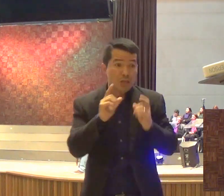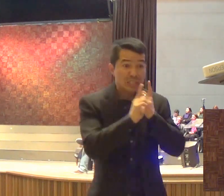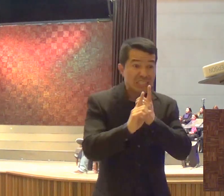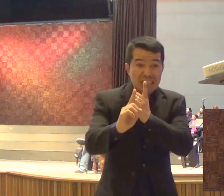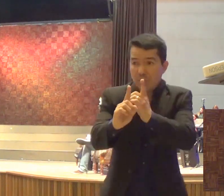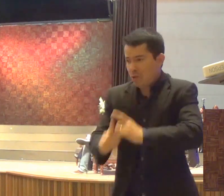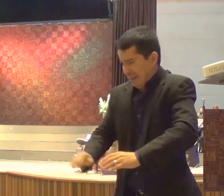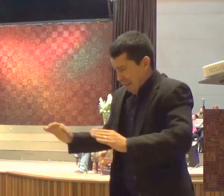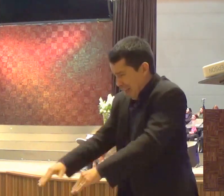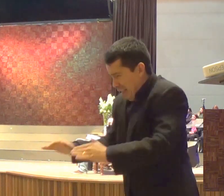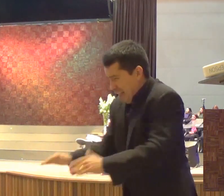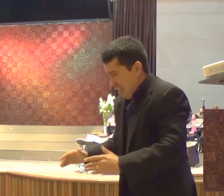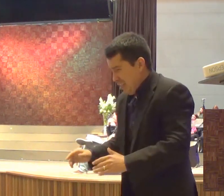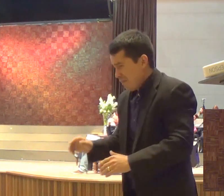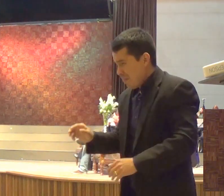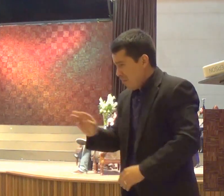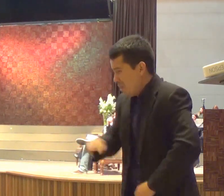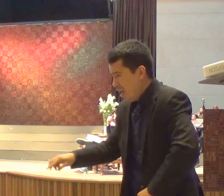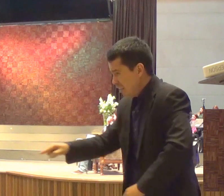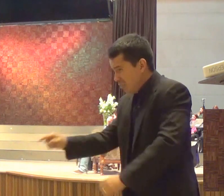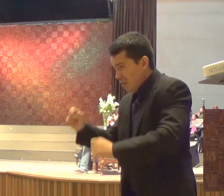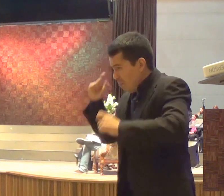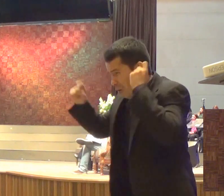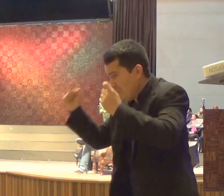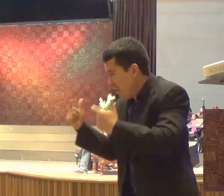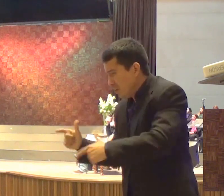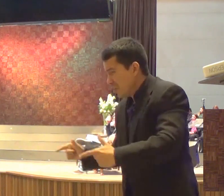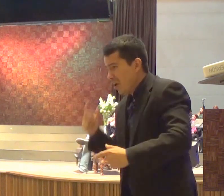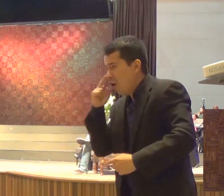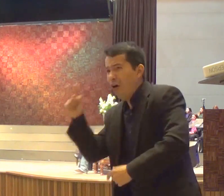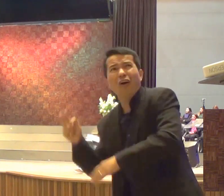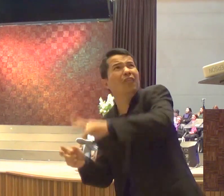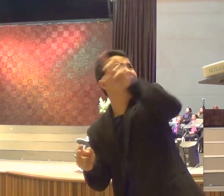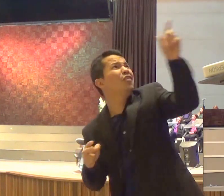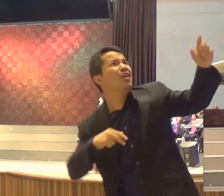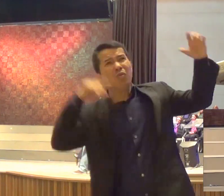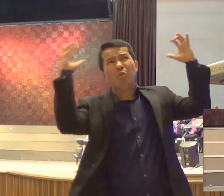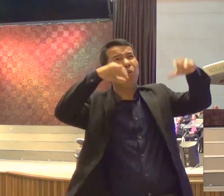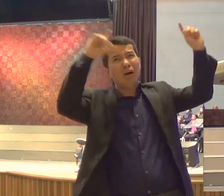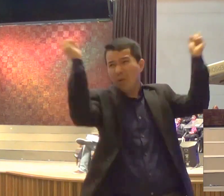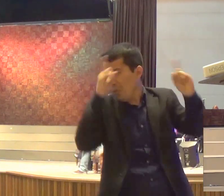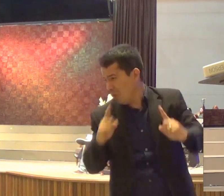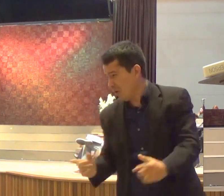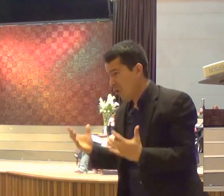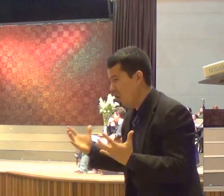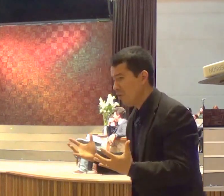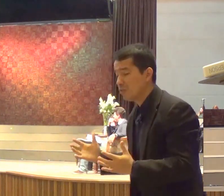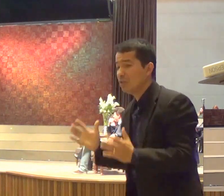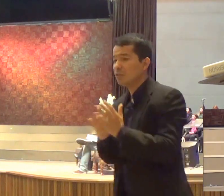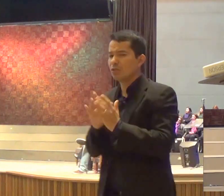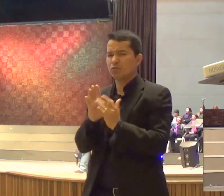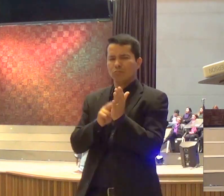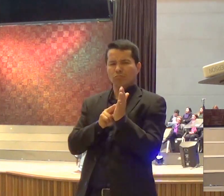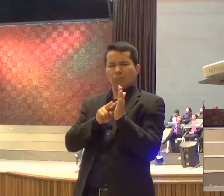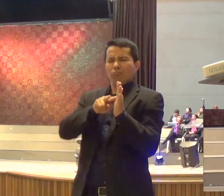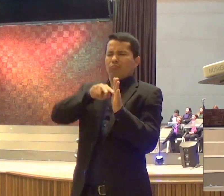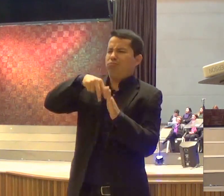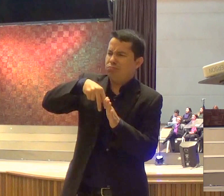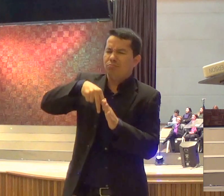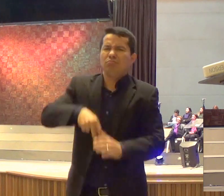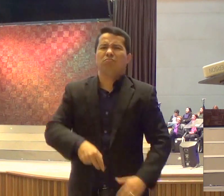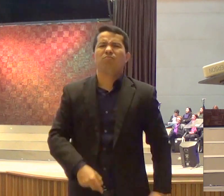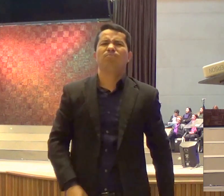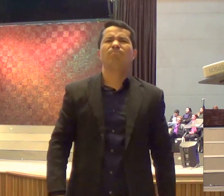e ele despertando repreendeu o vento e disse ao mar acalma-te e Modesto o vento se aquietou e fez-se grande